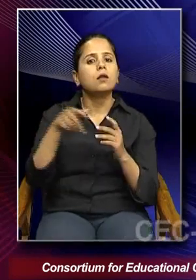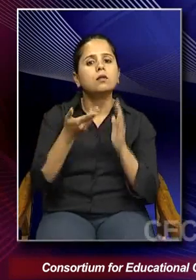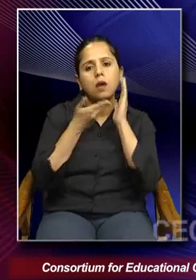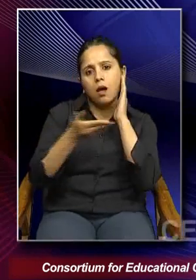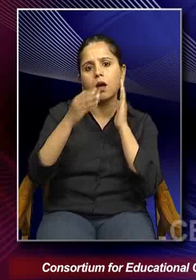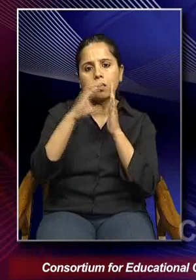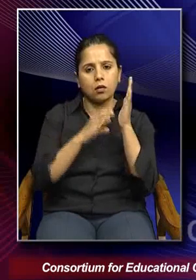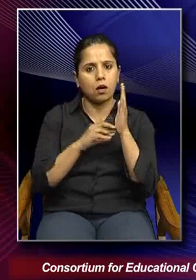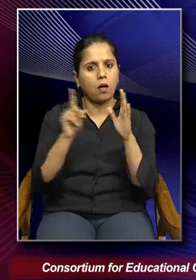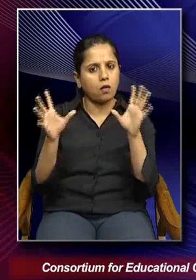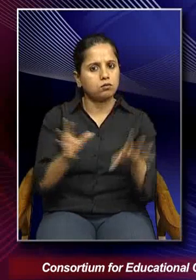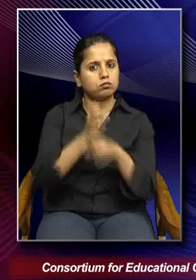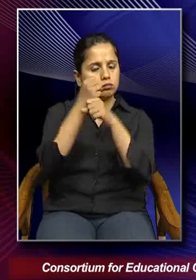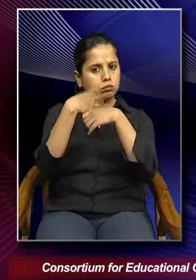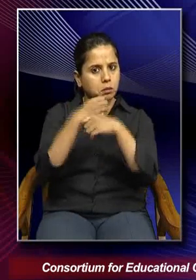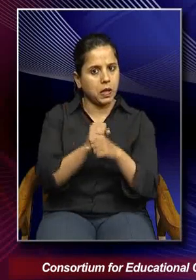संग्रह